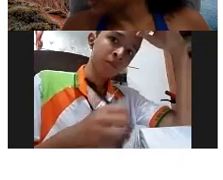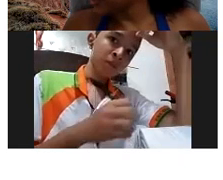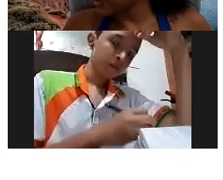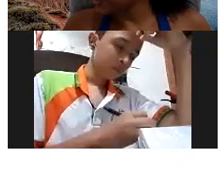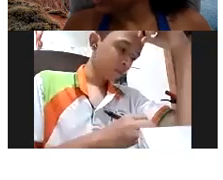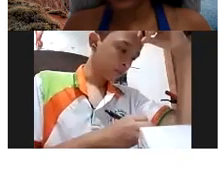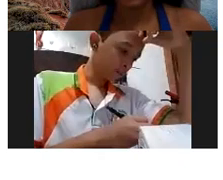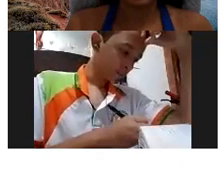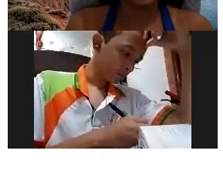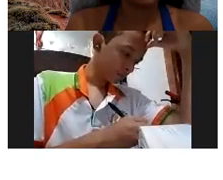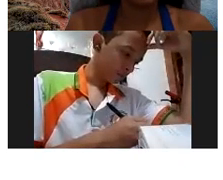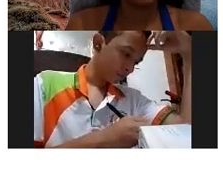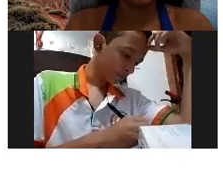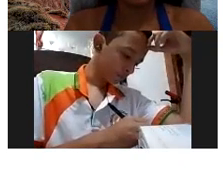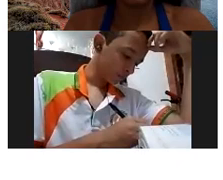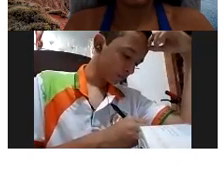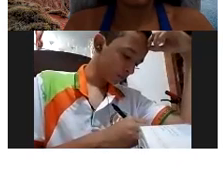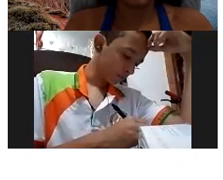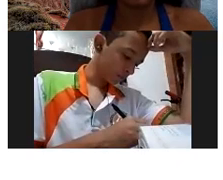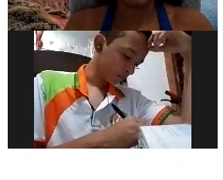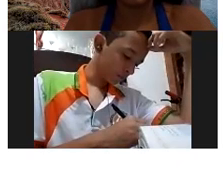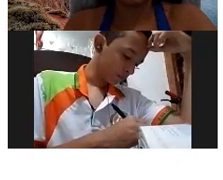mas a gcl